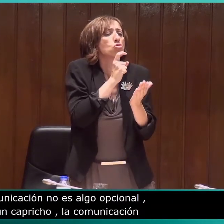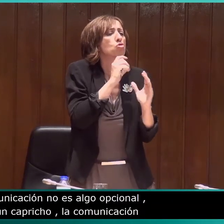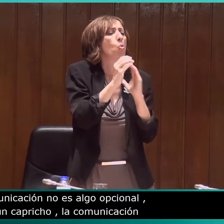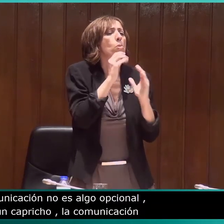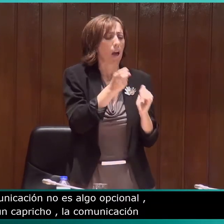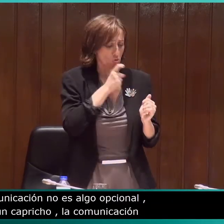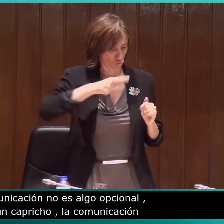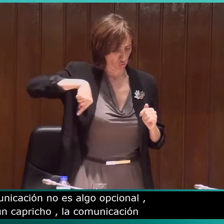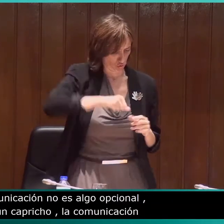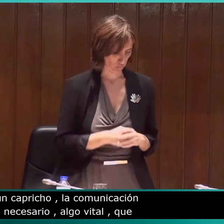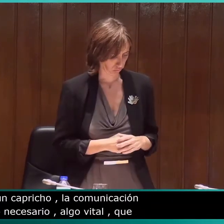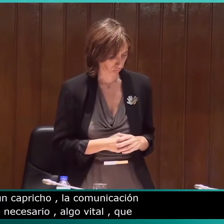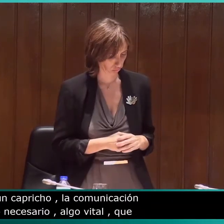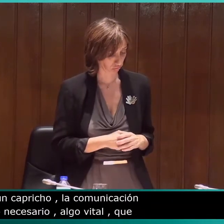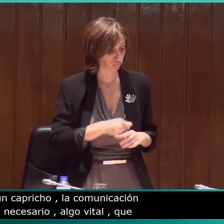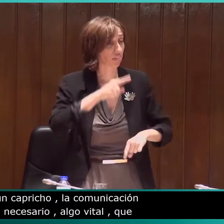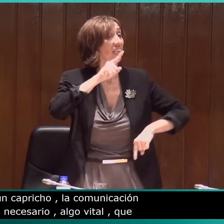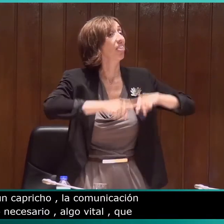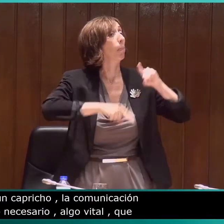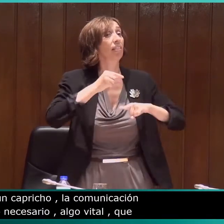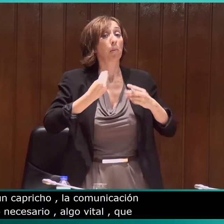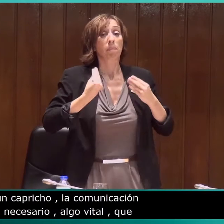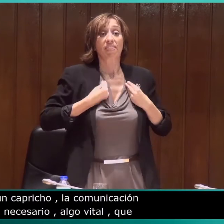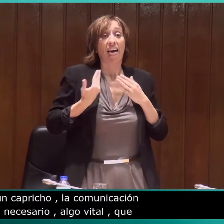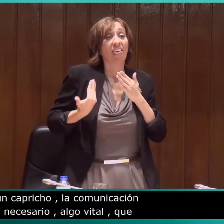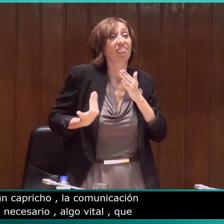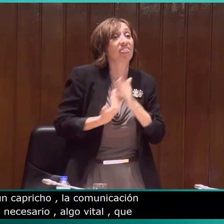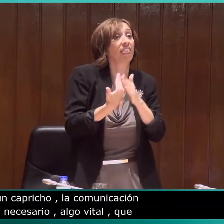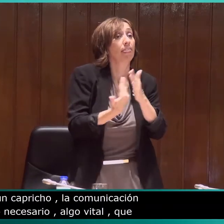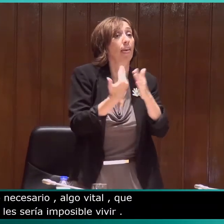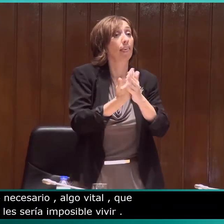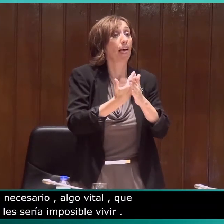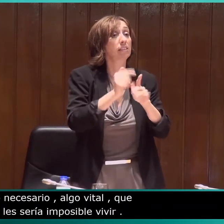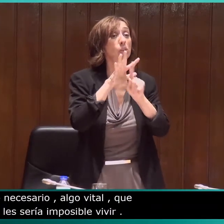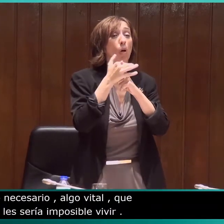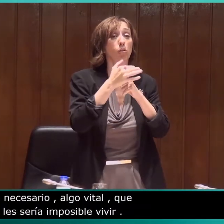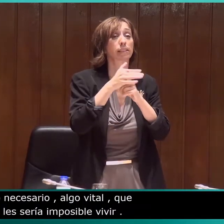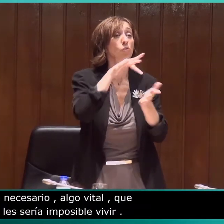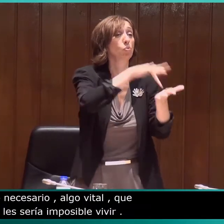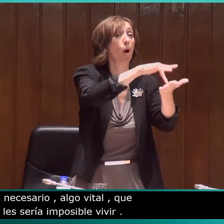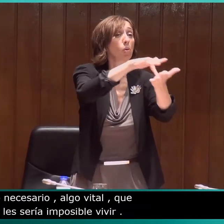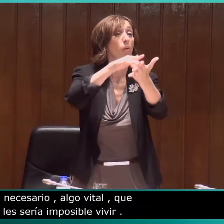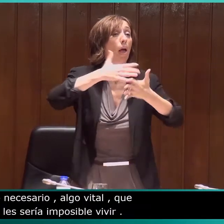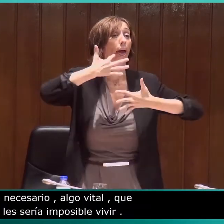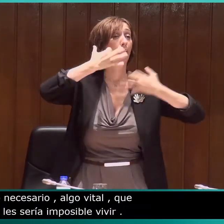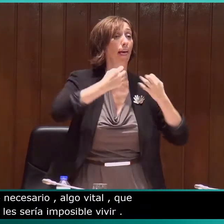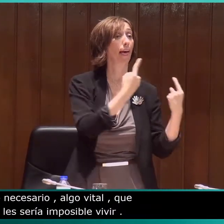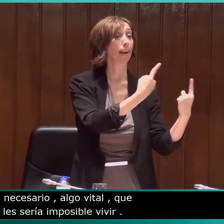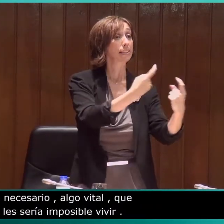Cómo surge esta comunicación depende de nuestra vida diaria de la interacción